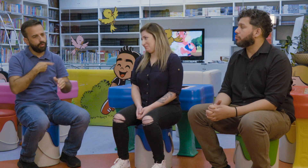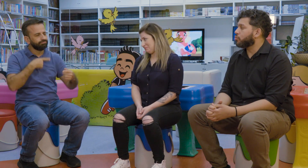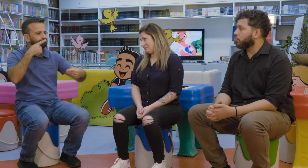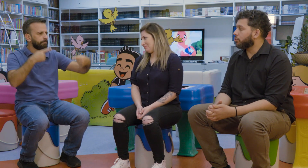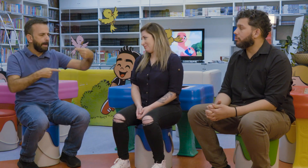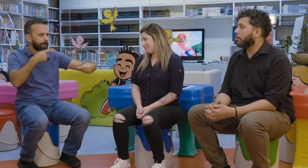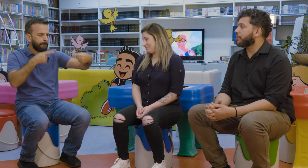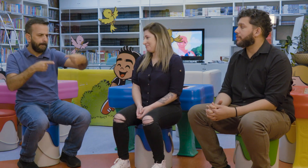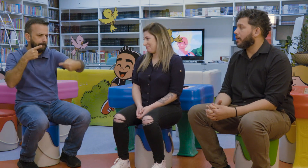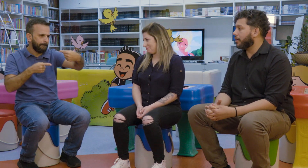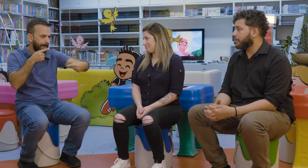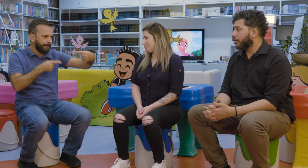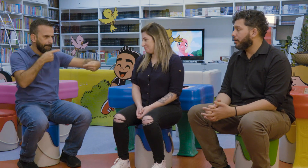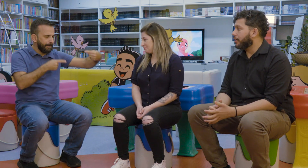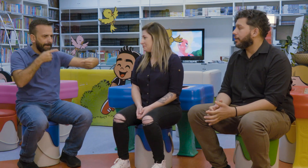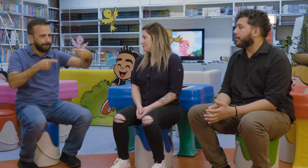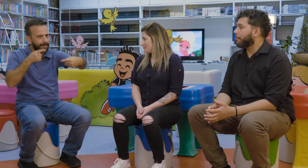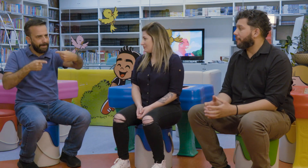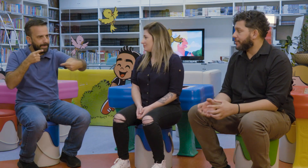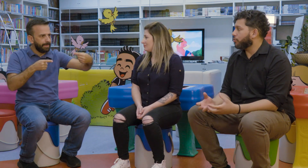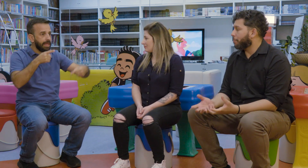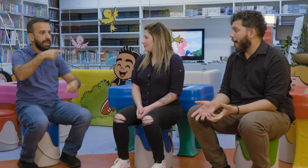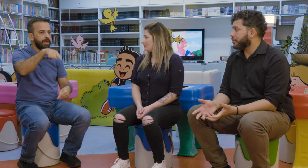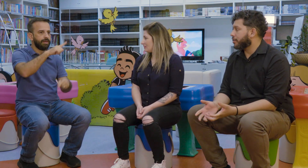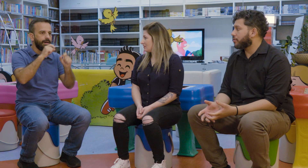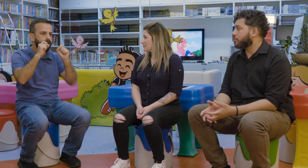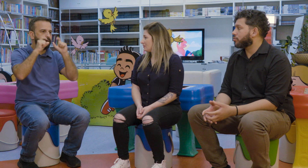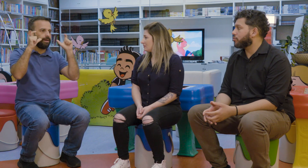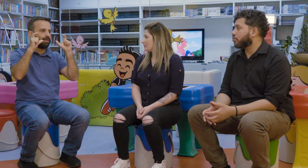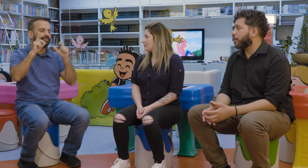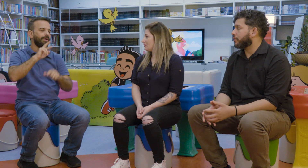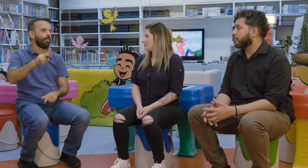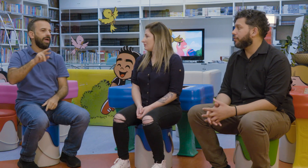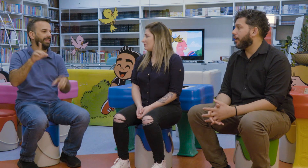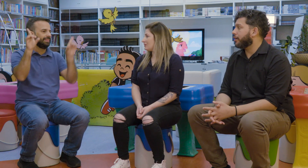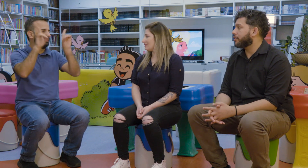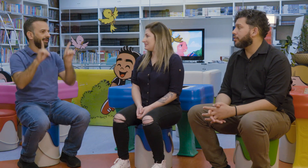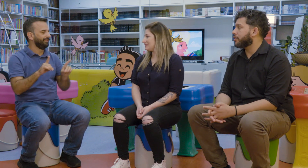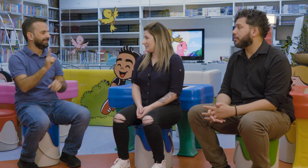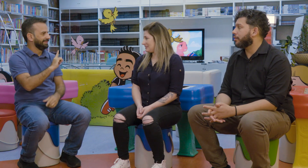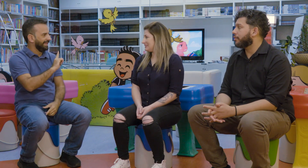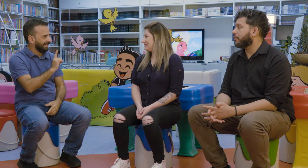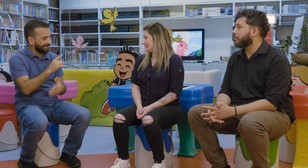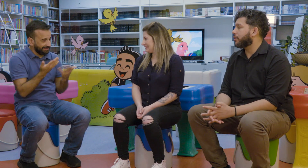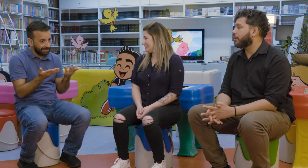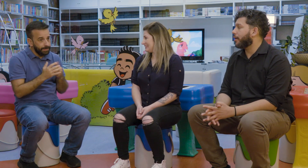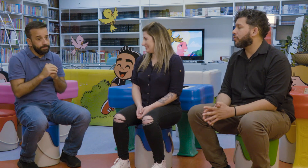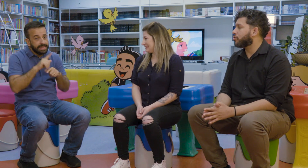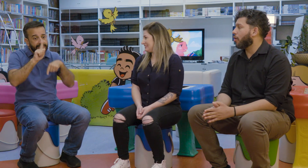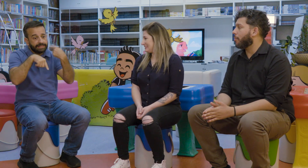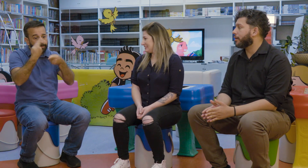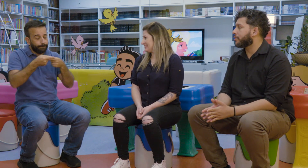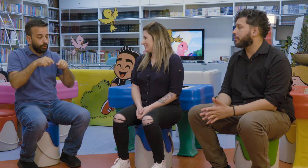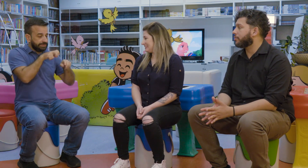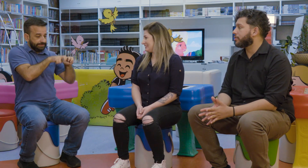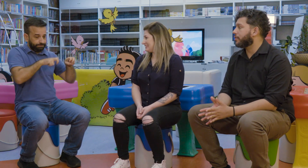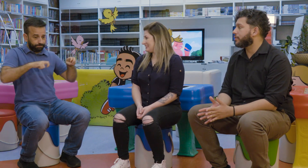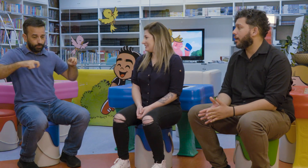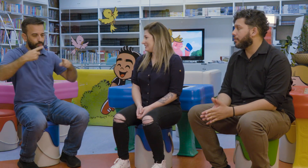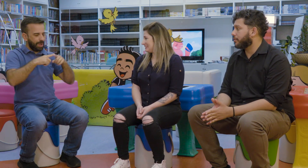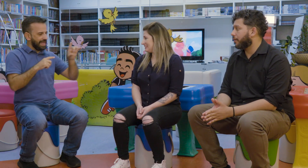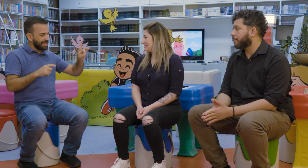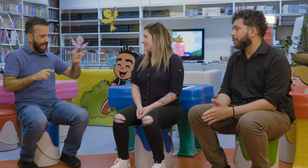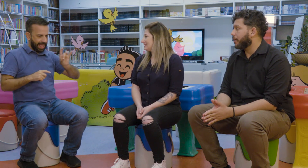ter um surdo com deficiência fazendo parte dessas discussões. E foi aí que a gente entendeu que não era só uma questão